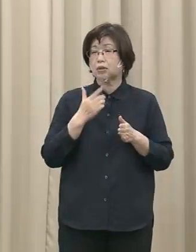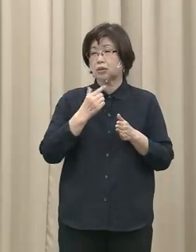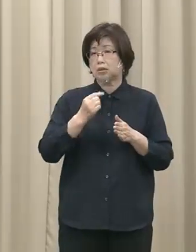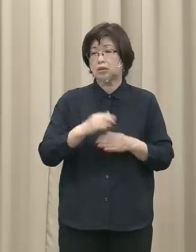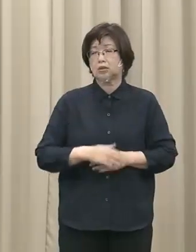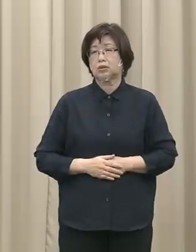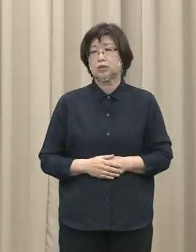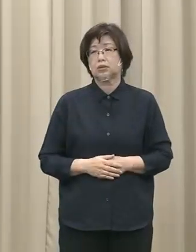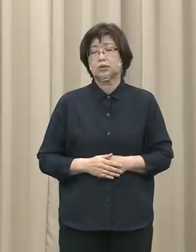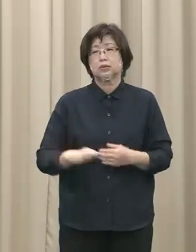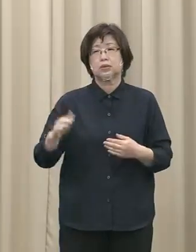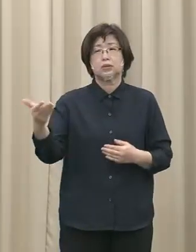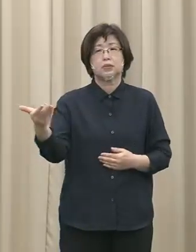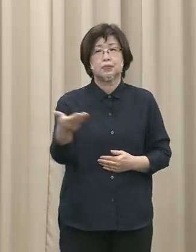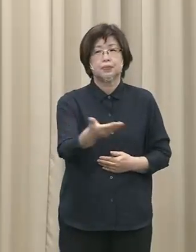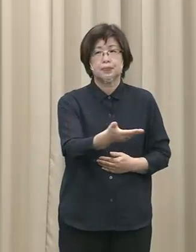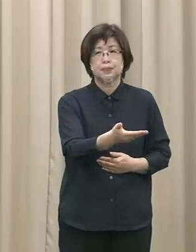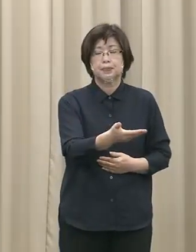あと、